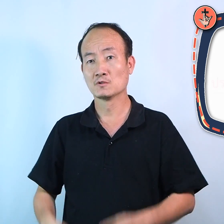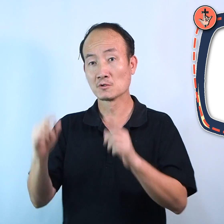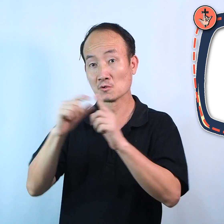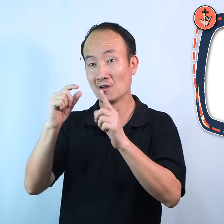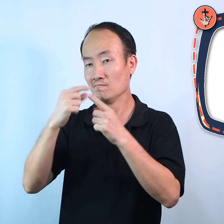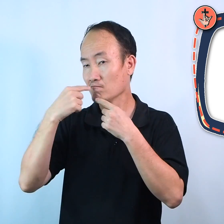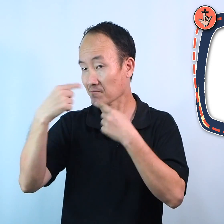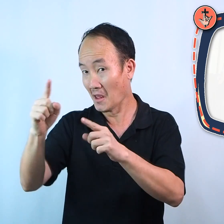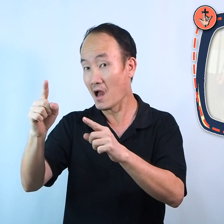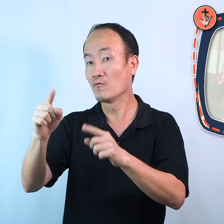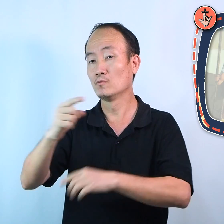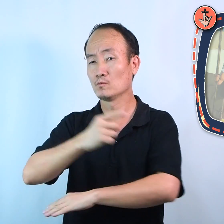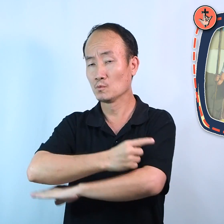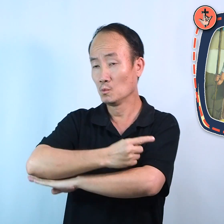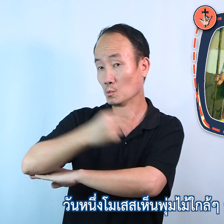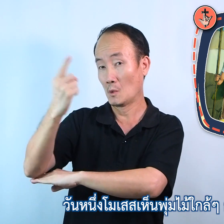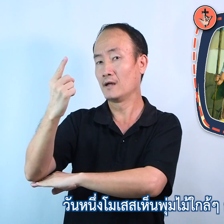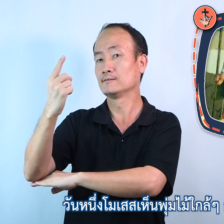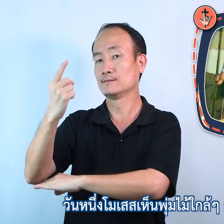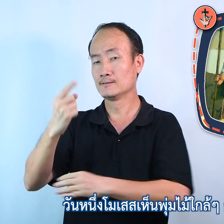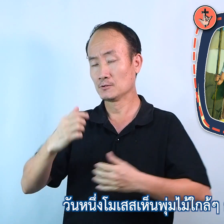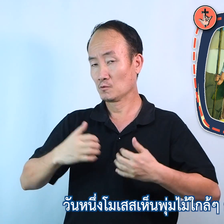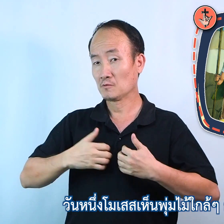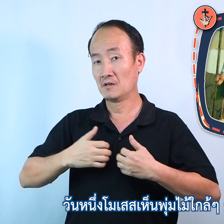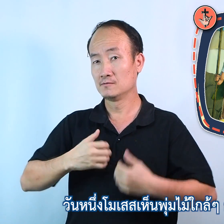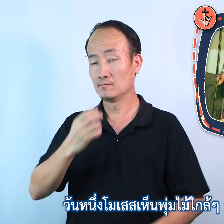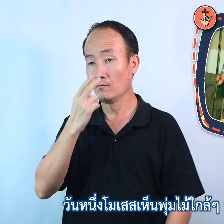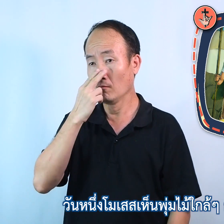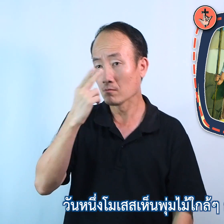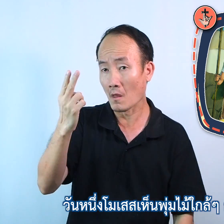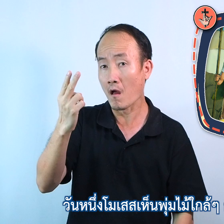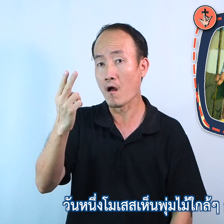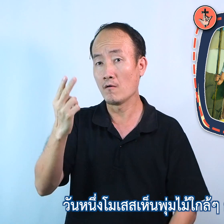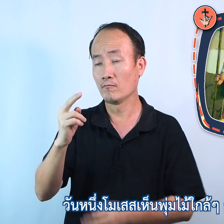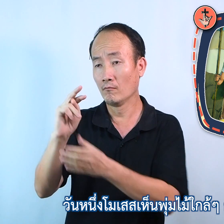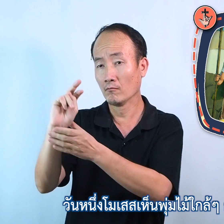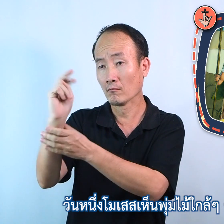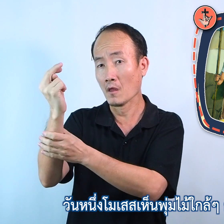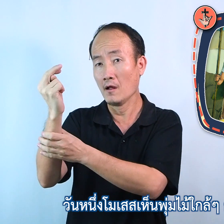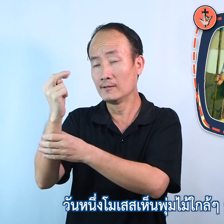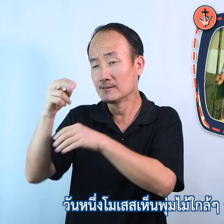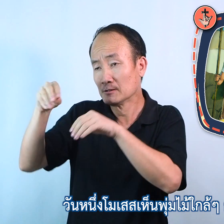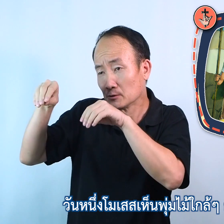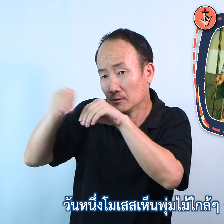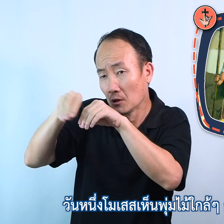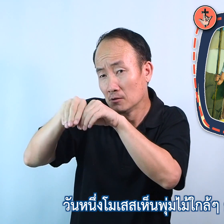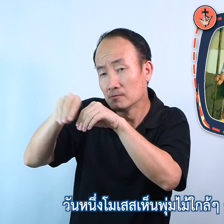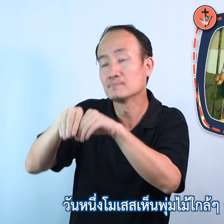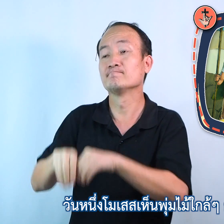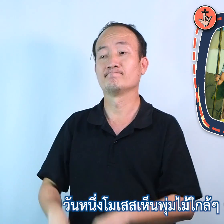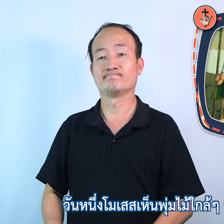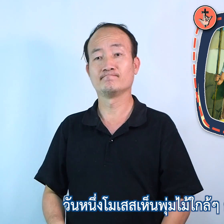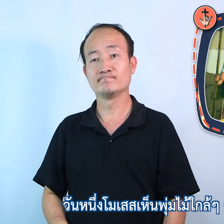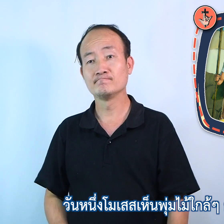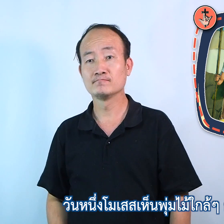คำตอบวันหนึ่งโมเสสเห็นพุ่มไม้ไกลๆกับภูเขามีไฟลุก